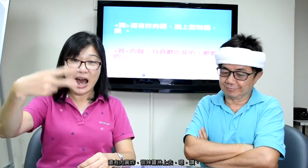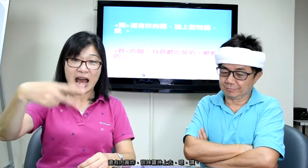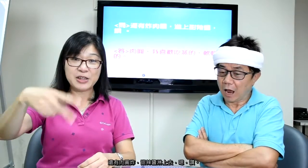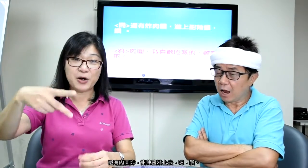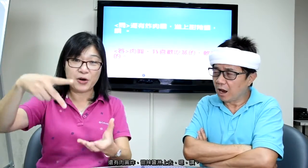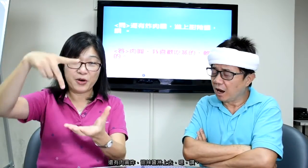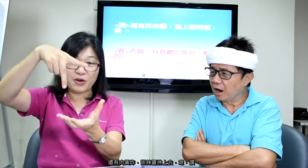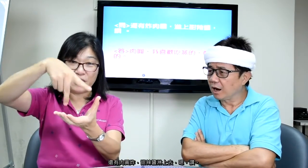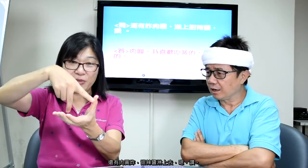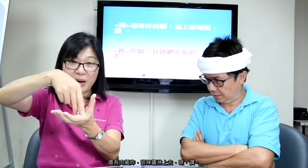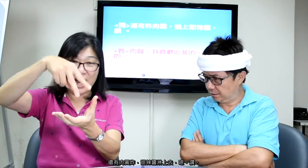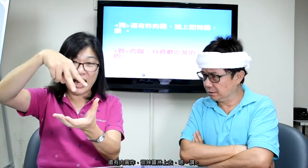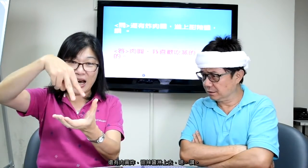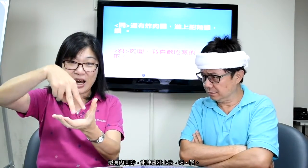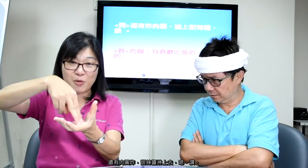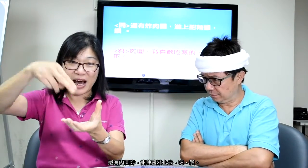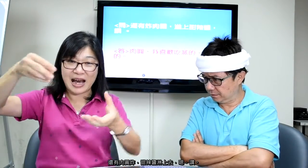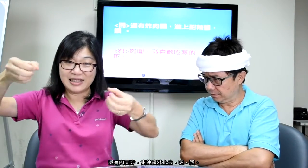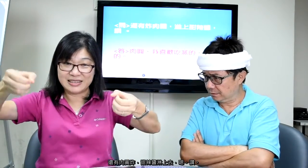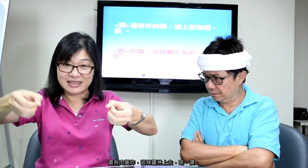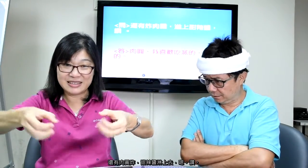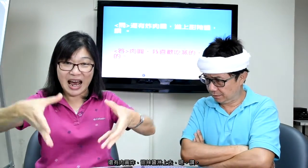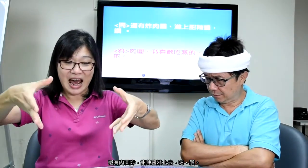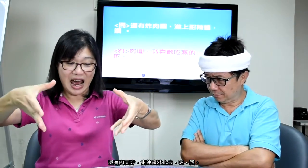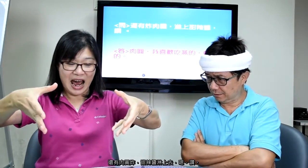还有霸王炸